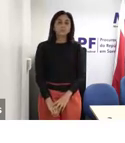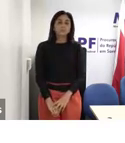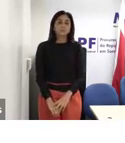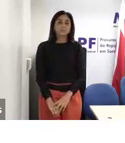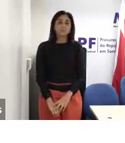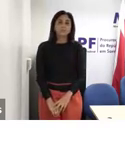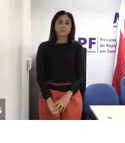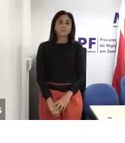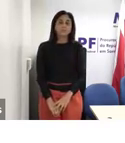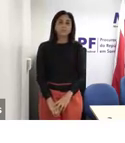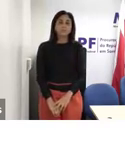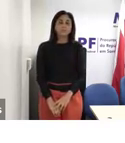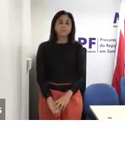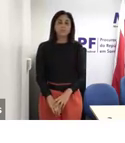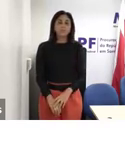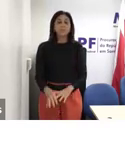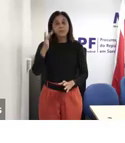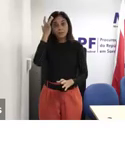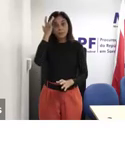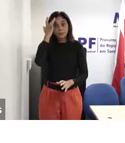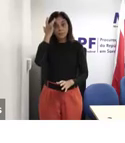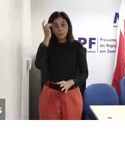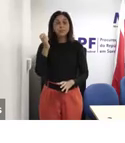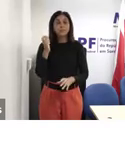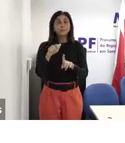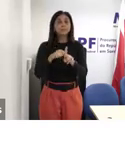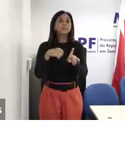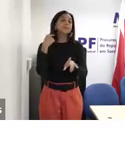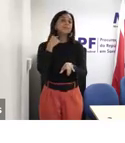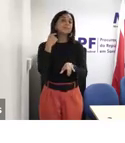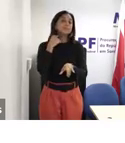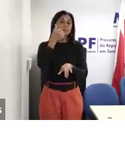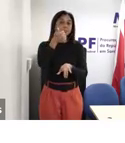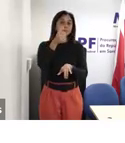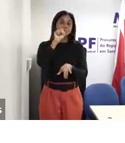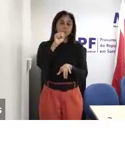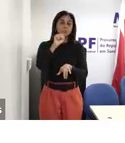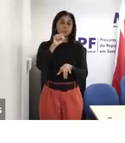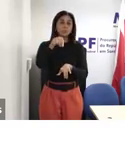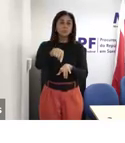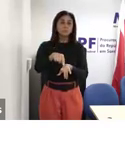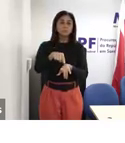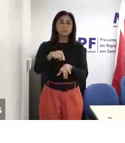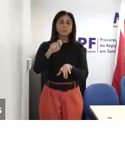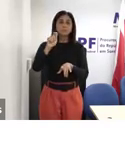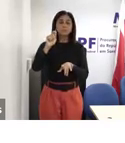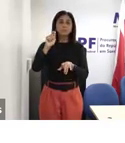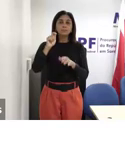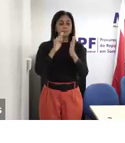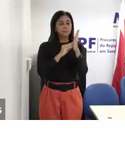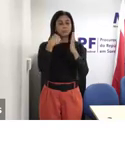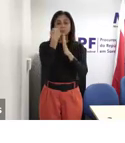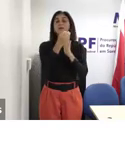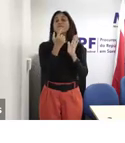vamos estar amanhã no dia 18 de Maio que é o dia nacional de Combate à violência ao abuso sexual